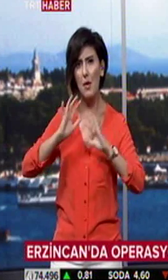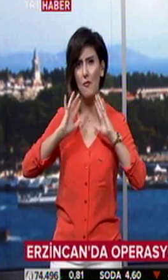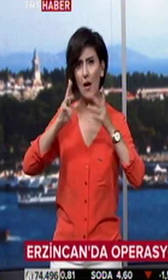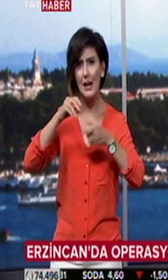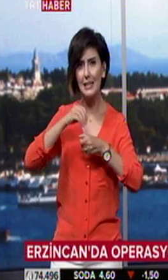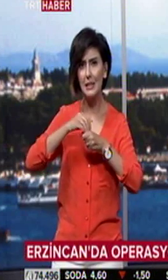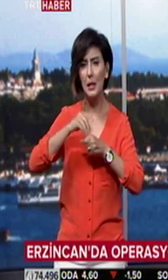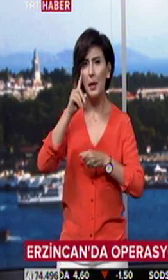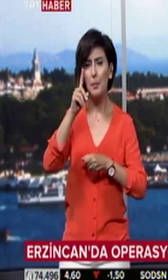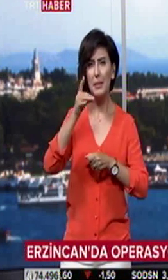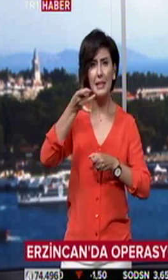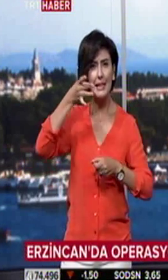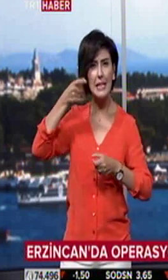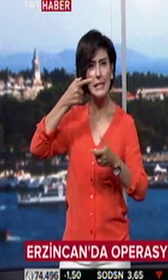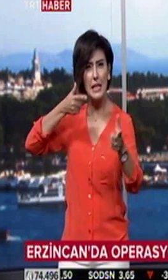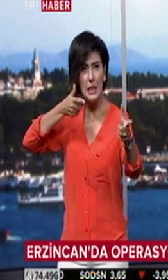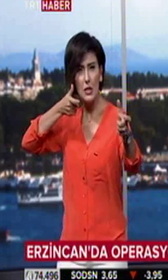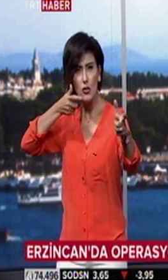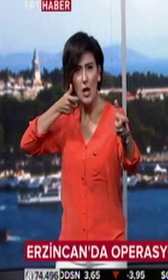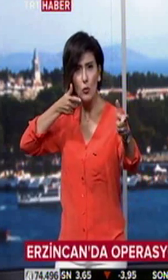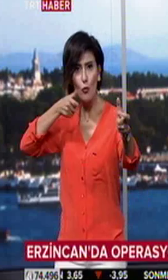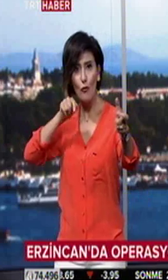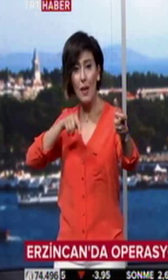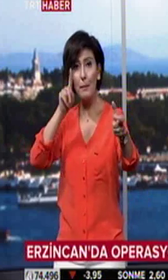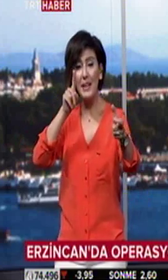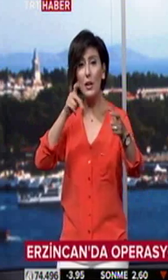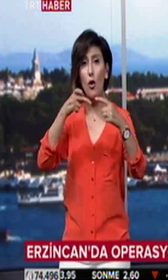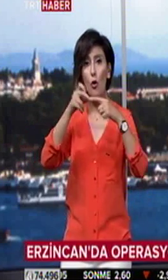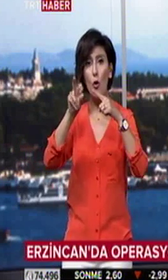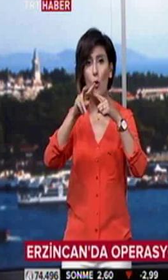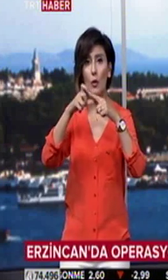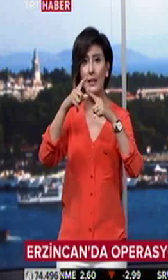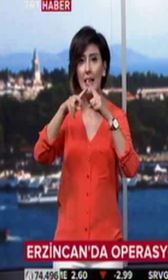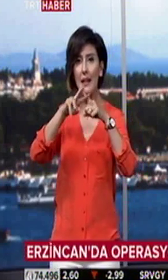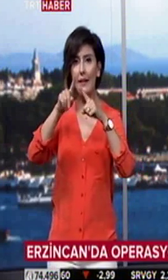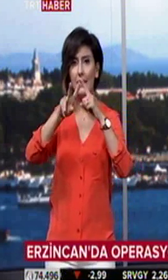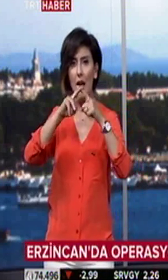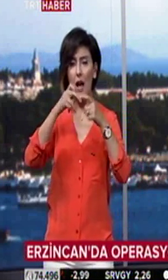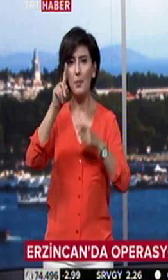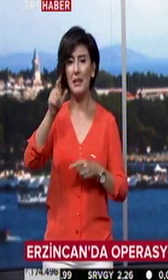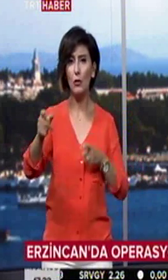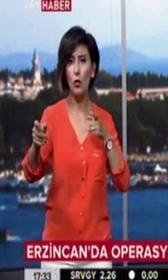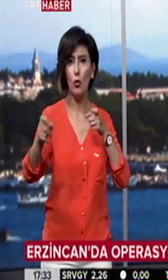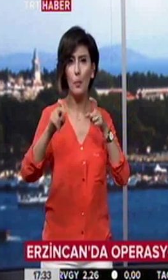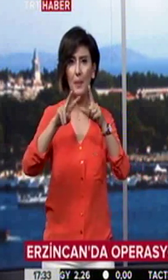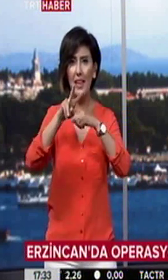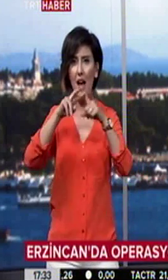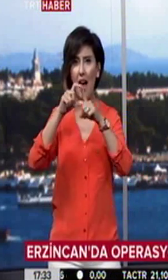faaliyetleri sırasında bir keskin nişancı tüfeği, bir roket atar, bir piyade tüfeği ile bu silahlara ait